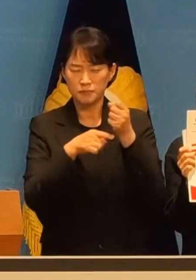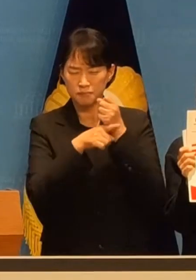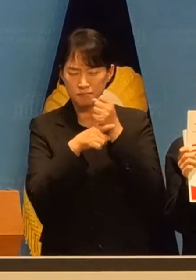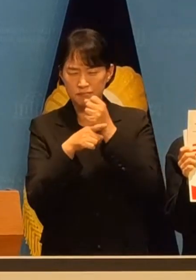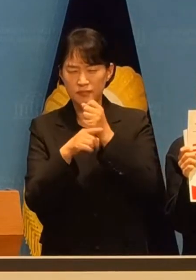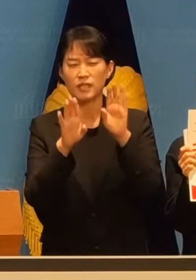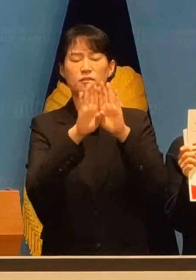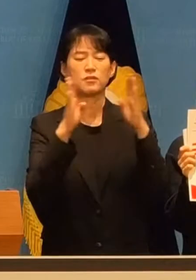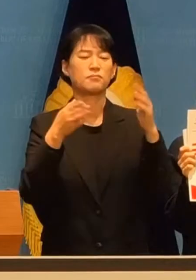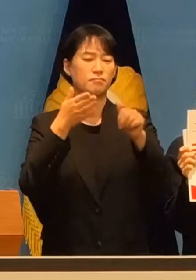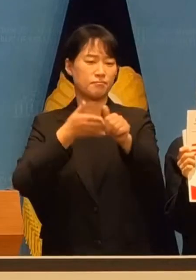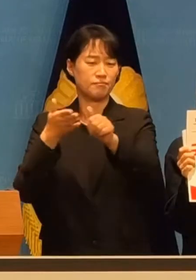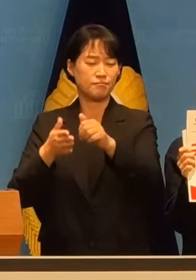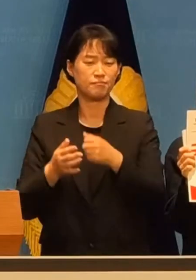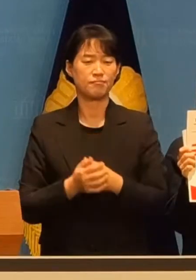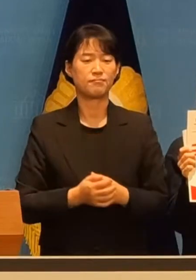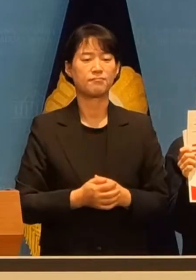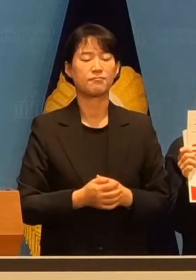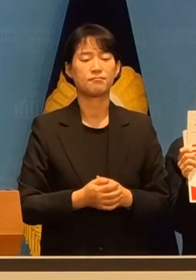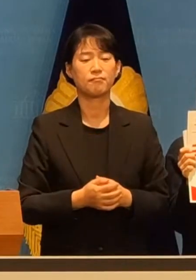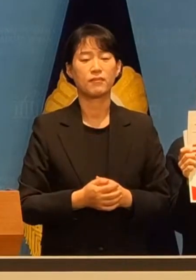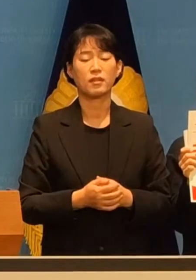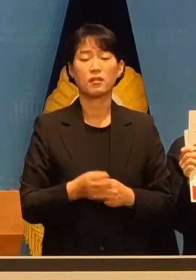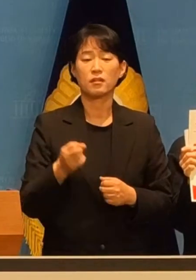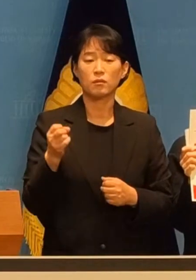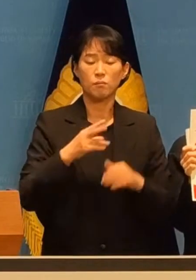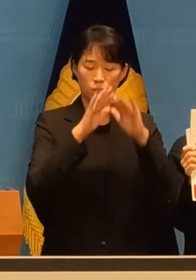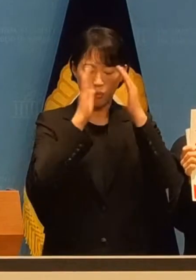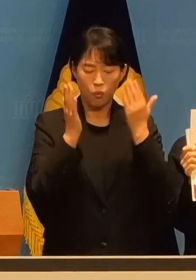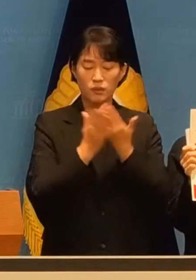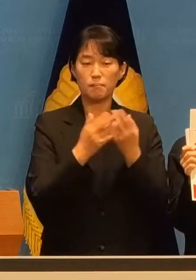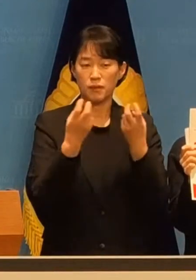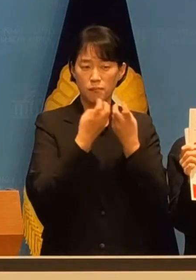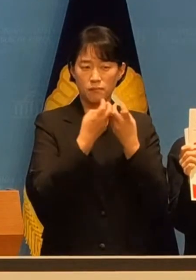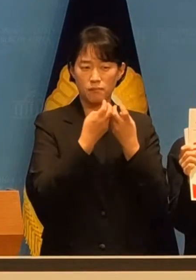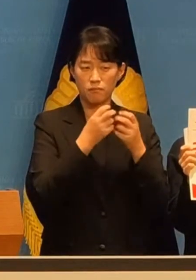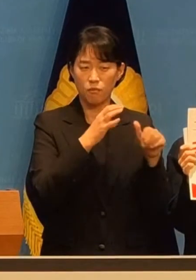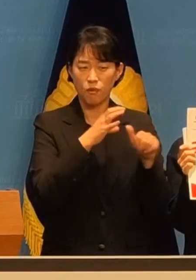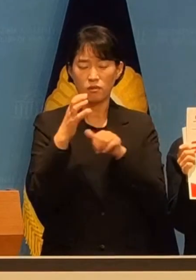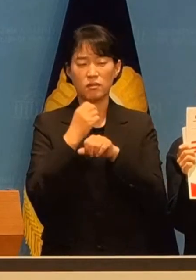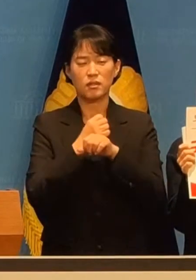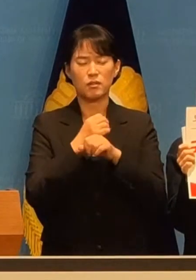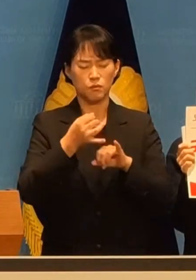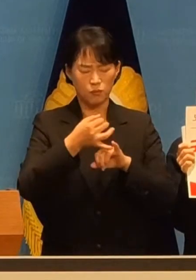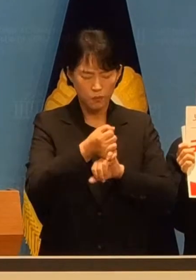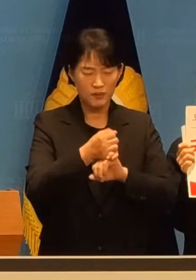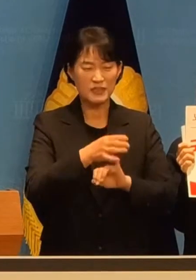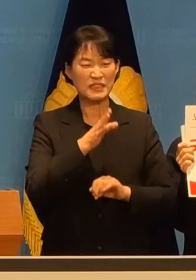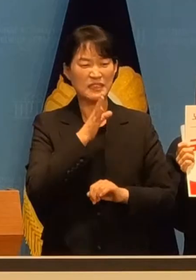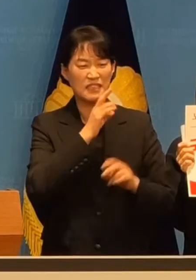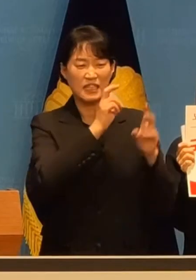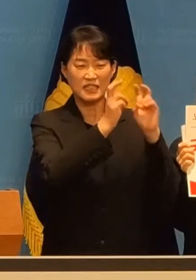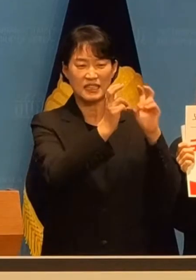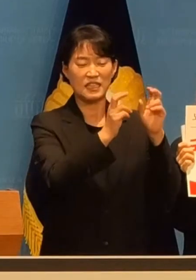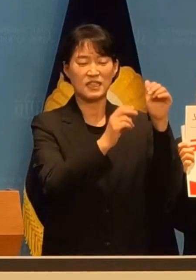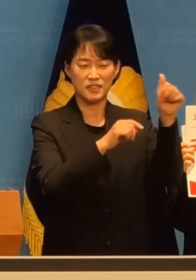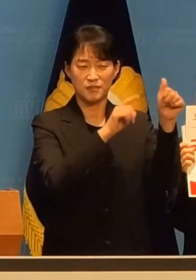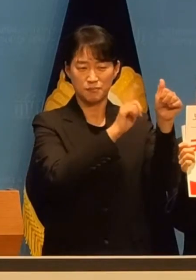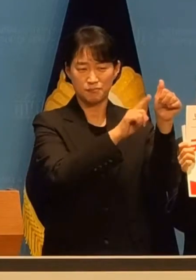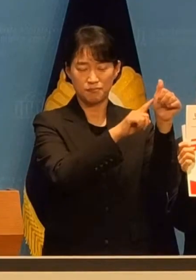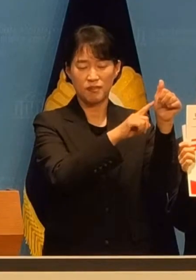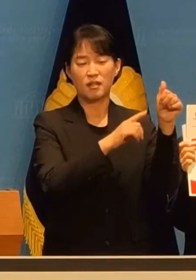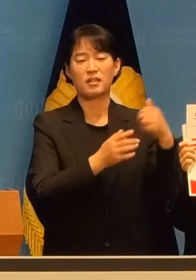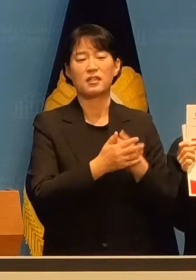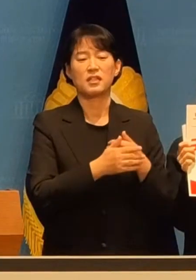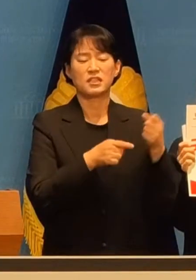개최를 요구합니다. 더불어 모든 방법을 동원하여 반드시 진짜 사장 김범석 의장을